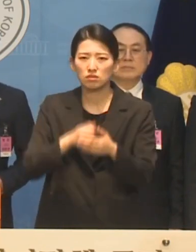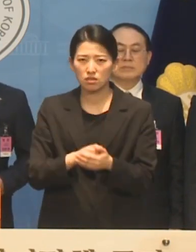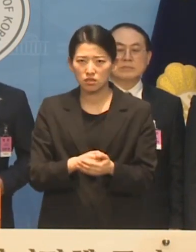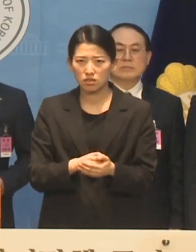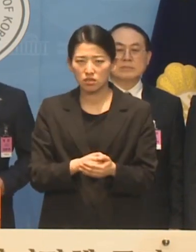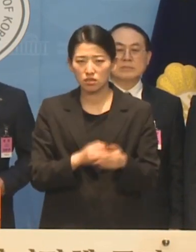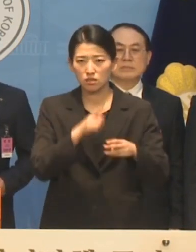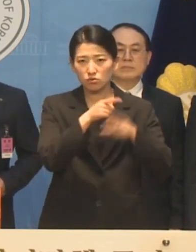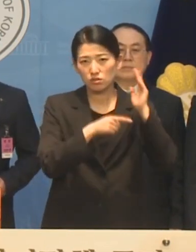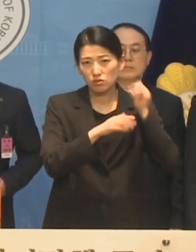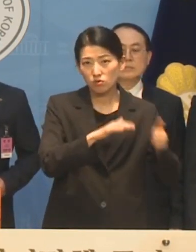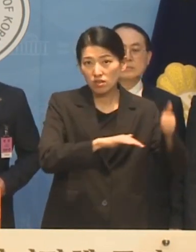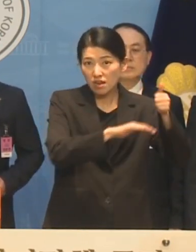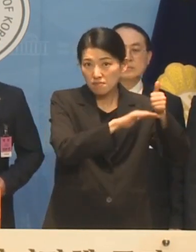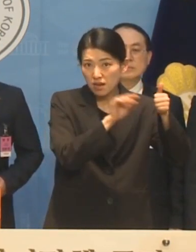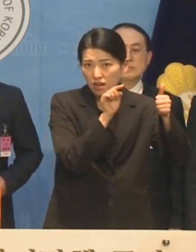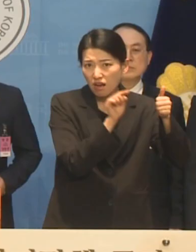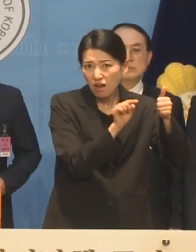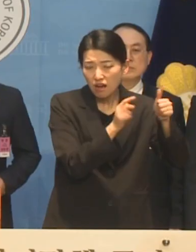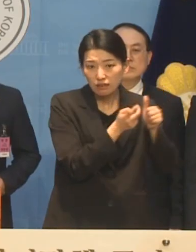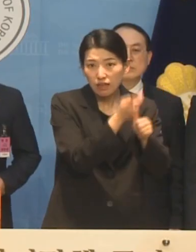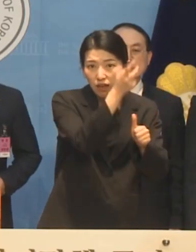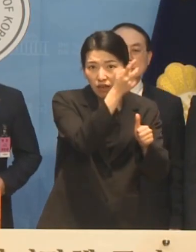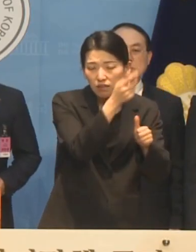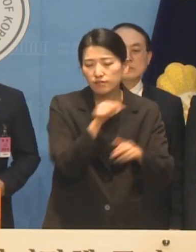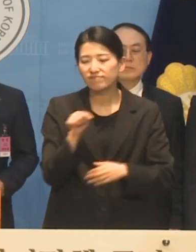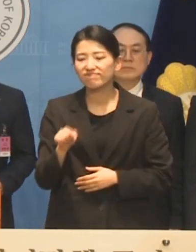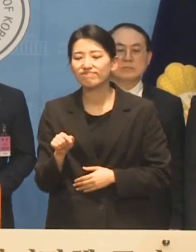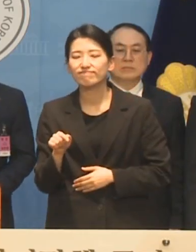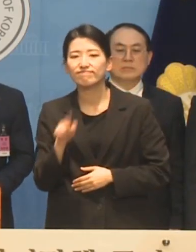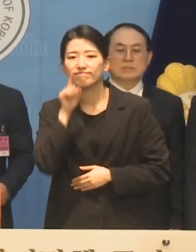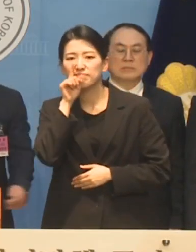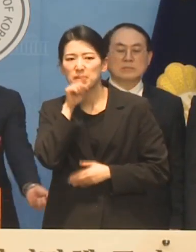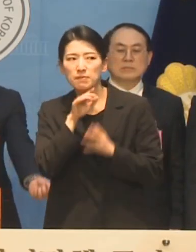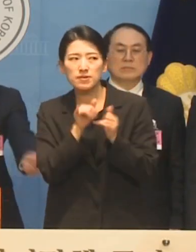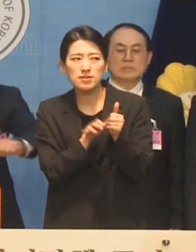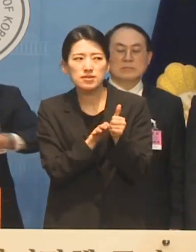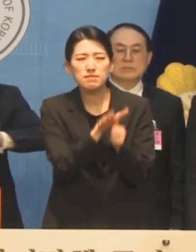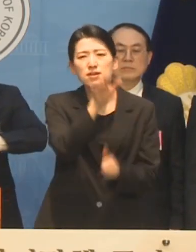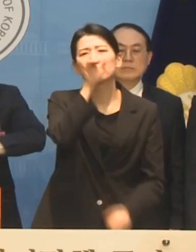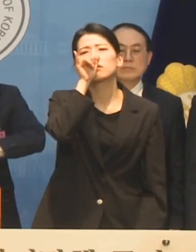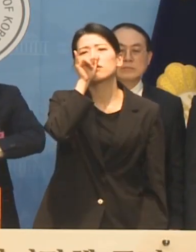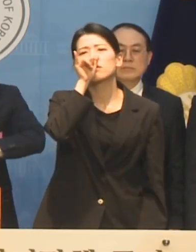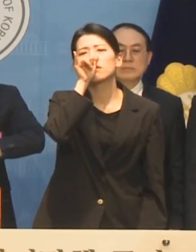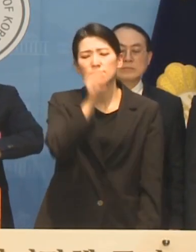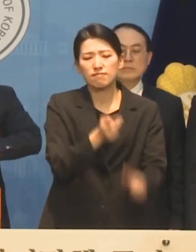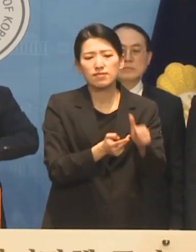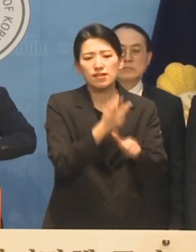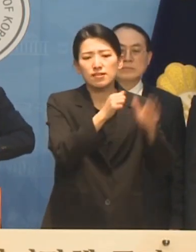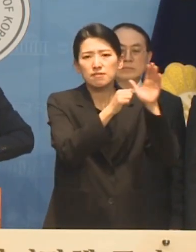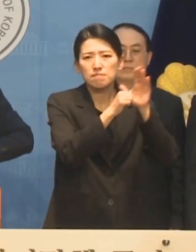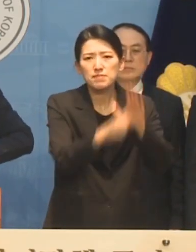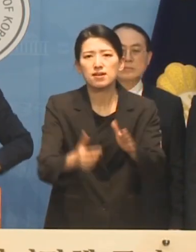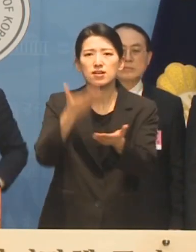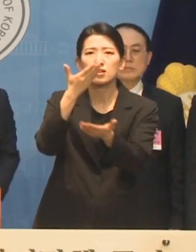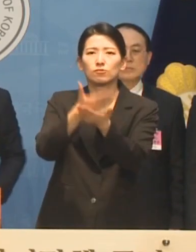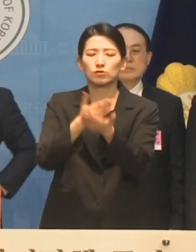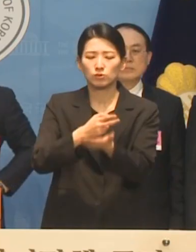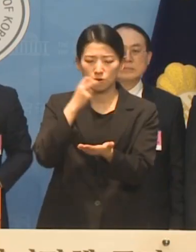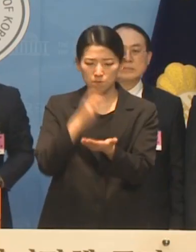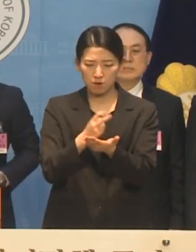의한 불법이요 불의한 일로서 바르게 판결하여 주십시오. 법대로 판결하여